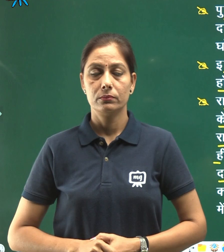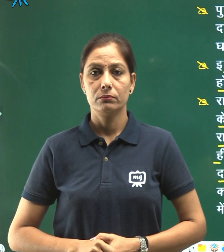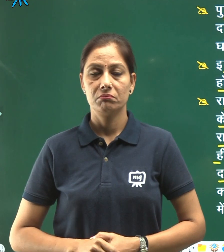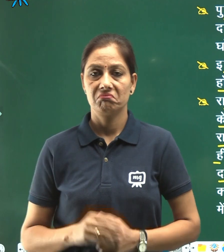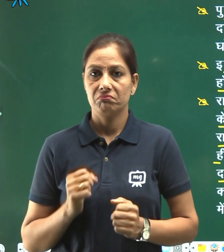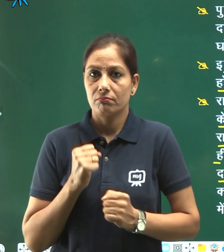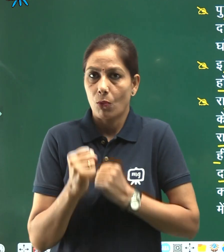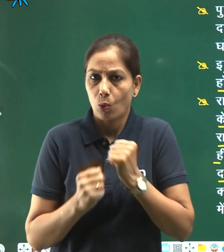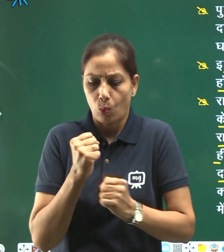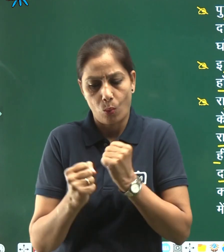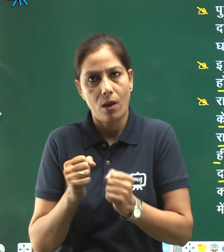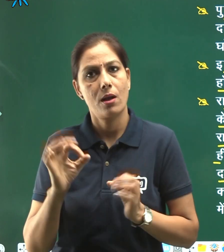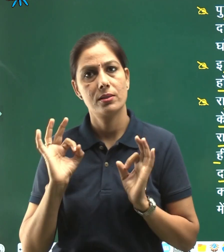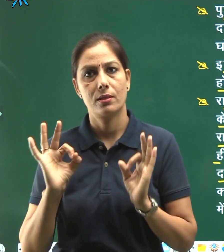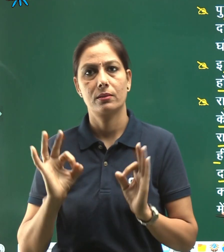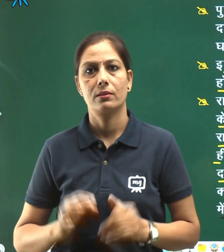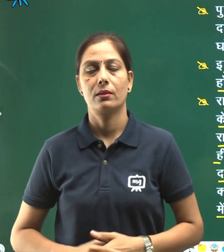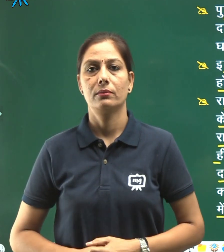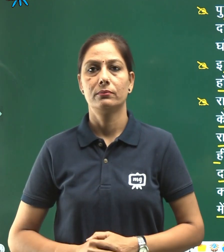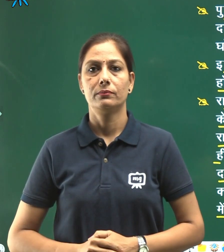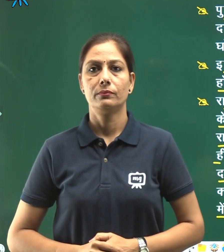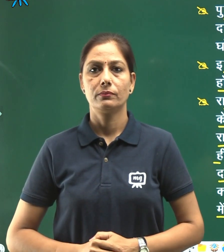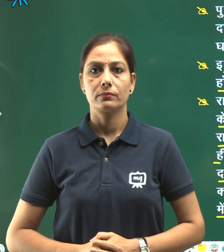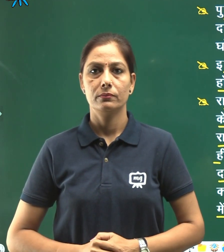रेस अच्छी लगती थी।